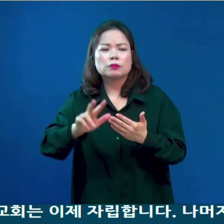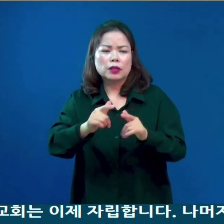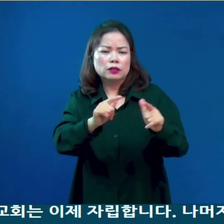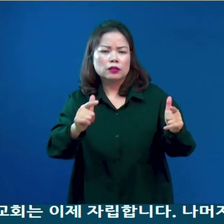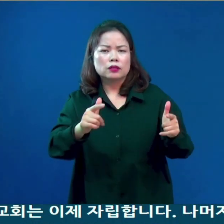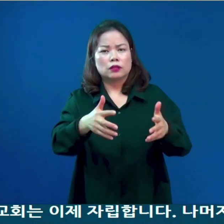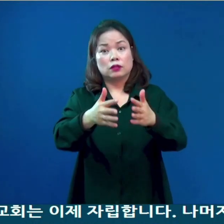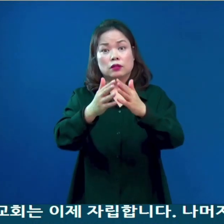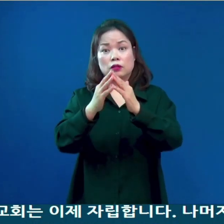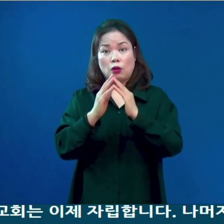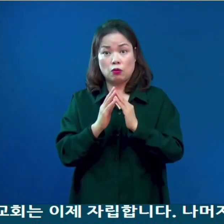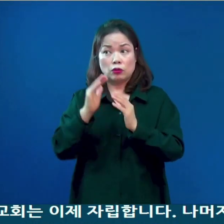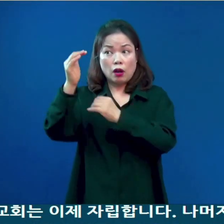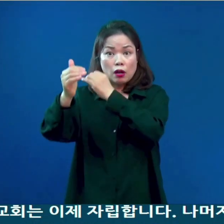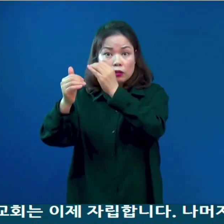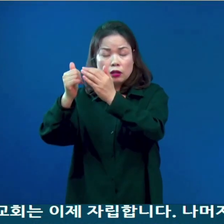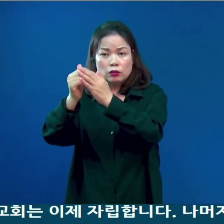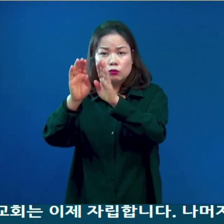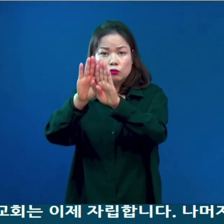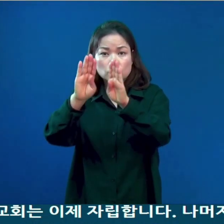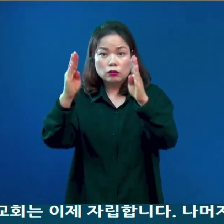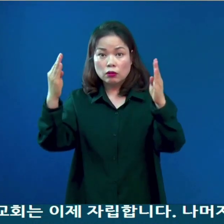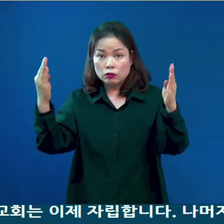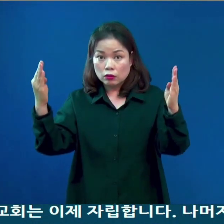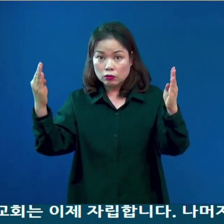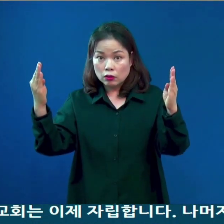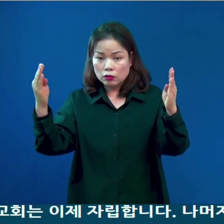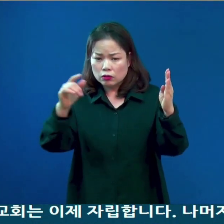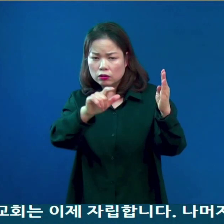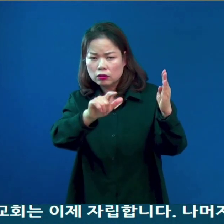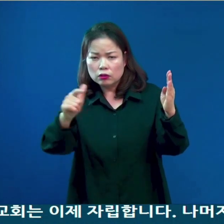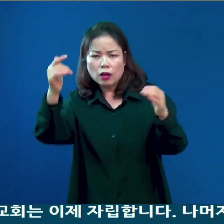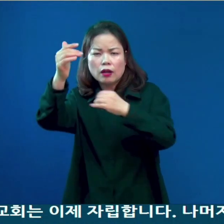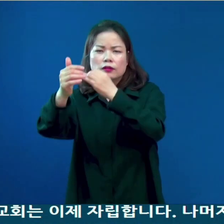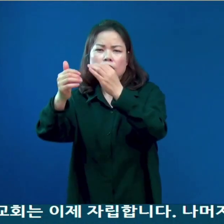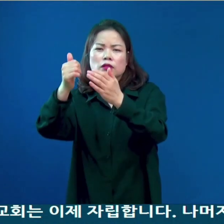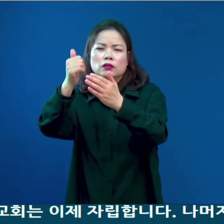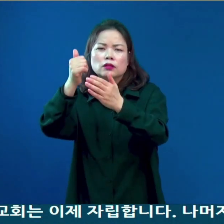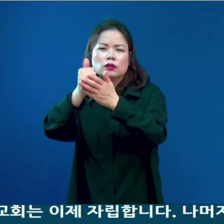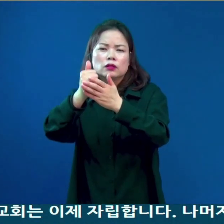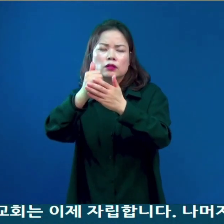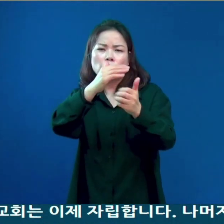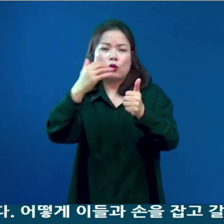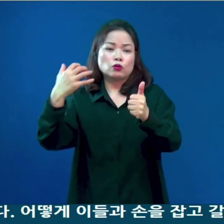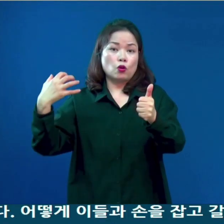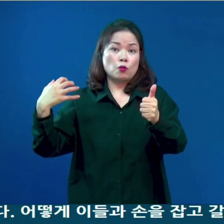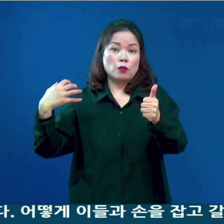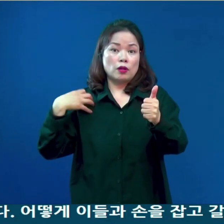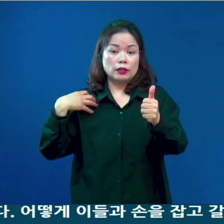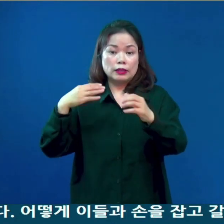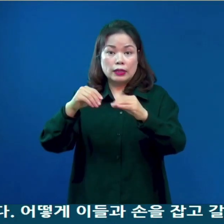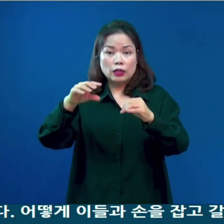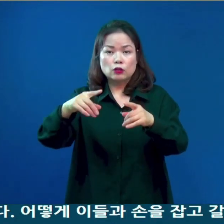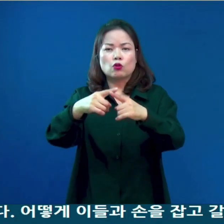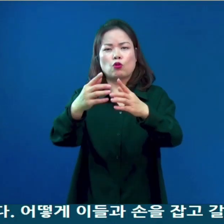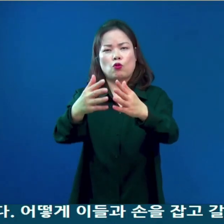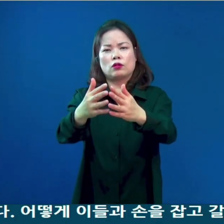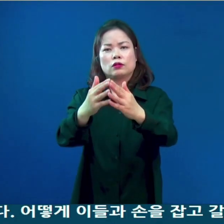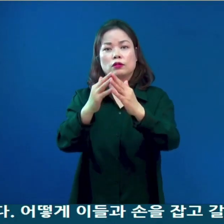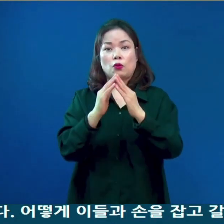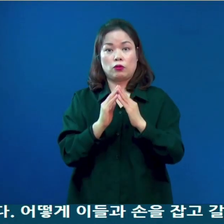이들이 세웠습니다. 하나님이 문을 여셔서 그들이 하나님의 소명을 받고 이 땅에 내려와서 교회를